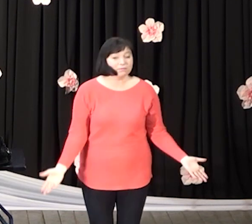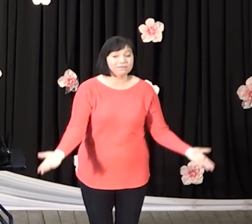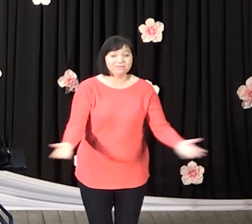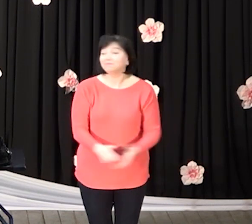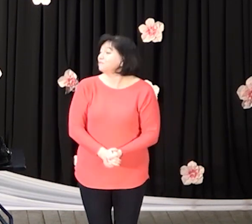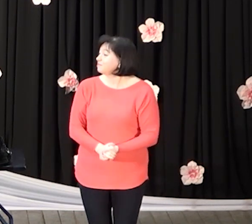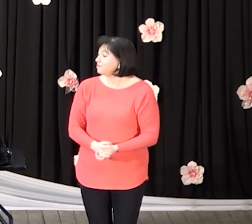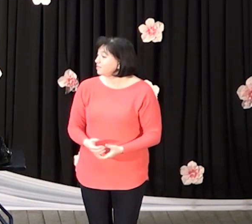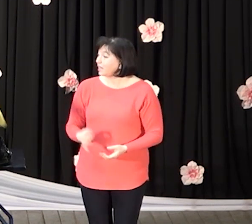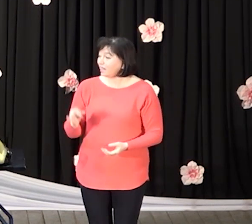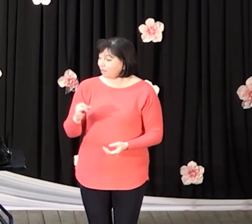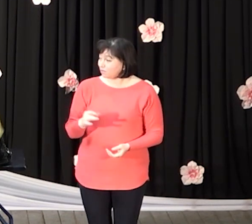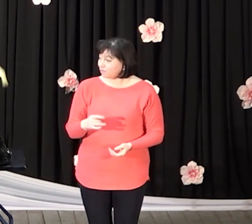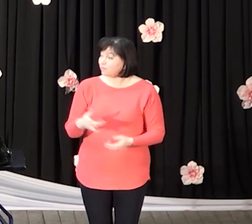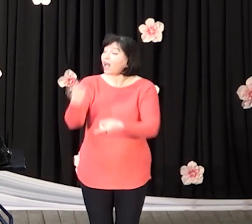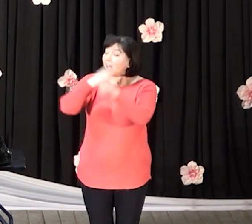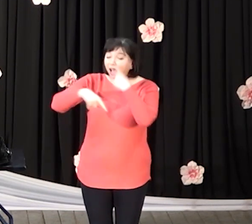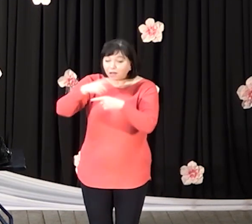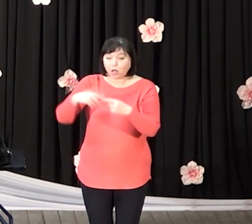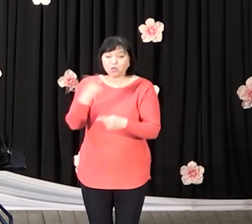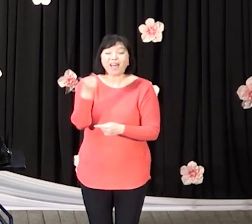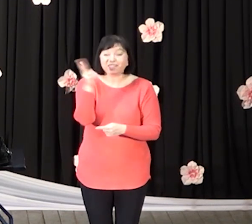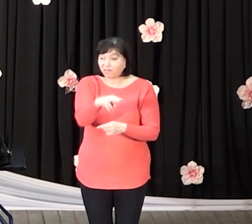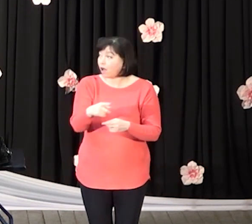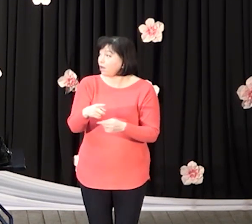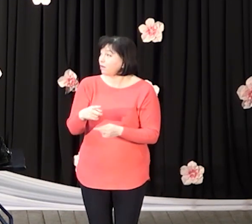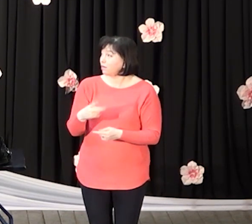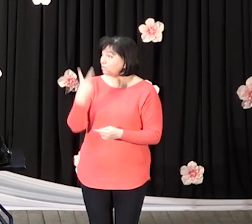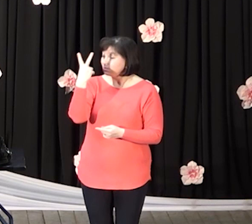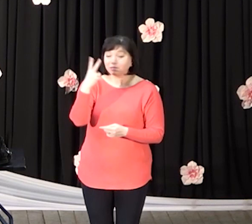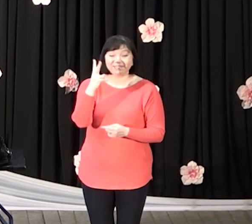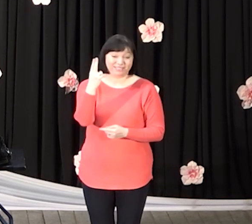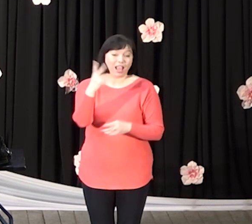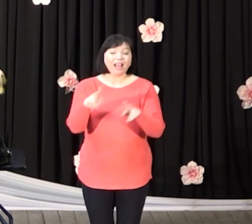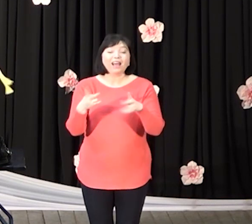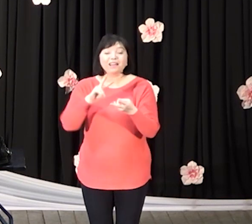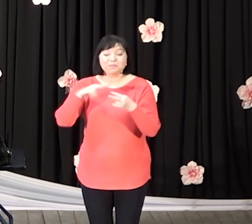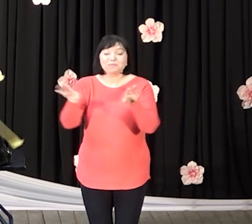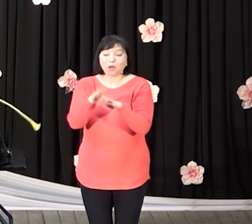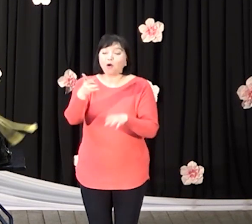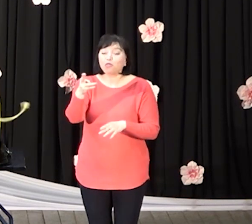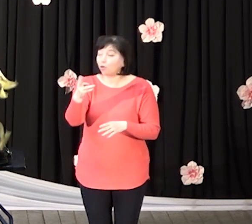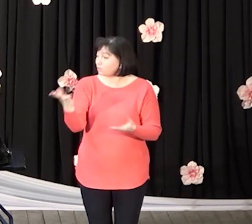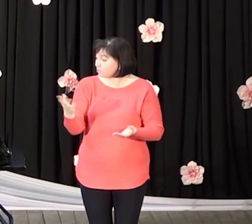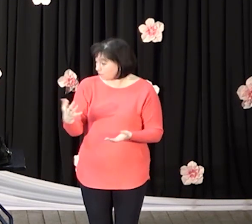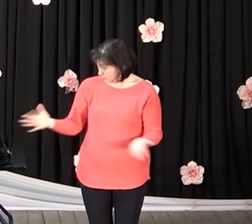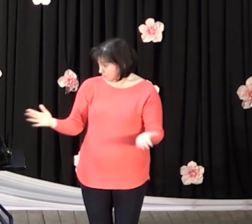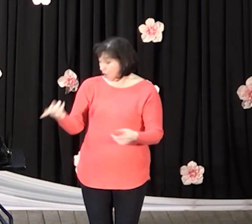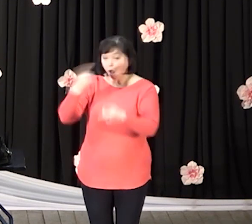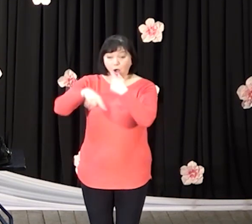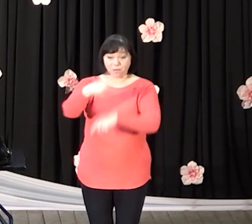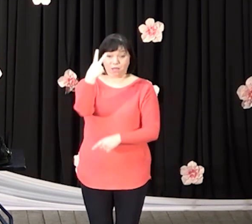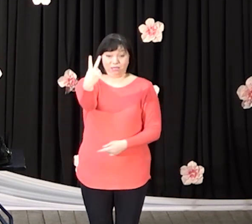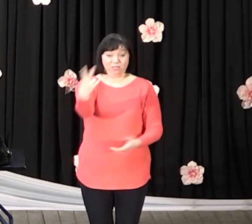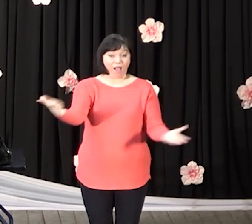Ok, și pentru a obține înapoi două fir de ață, voi folosi o pereche de pedeziu. Dar și obțin înapoi